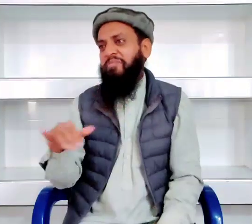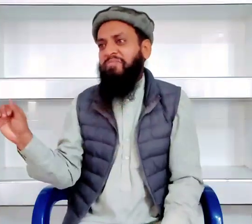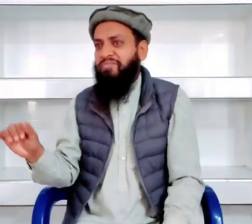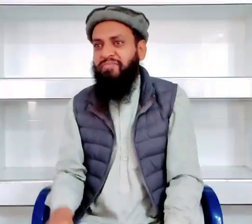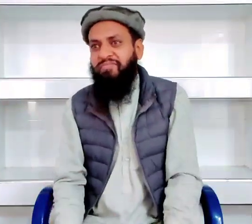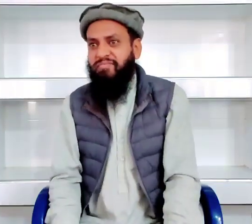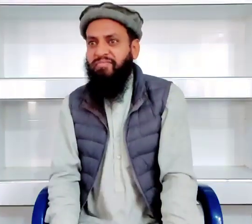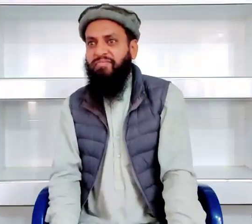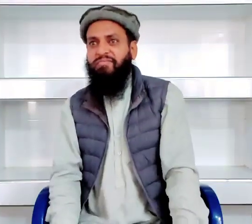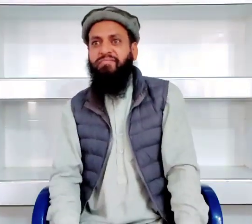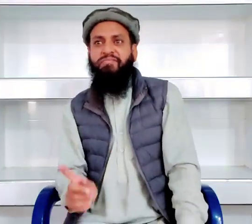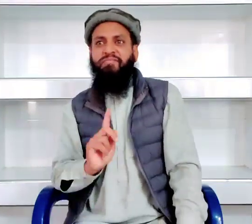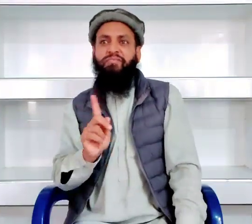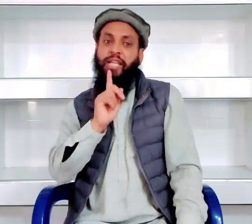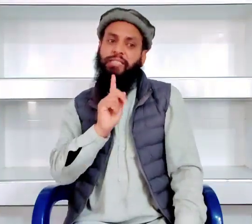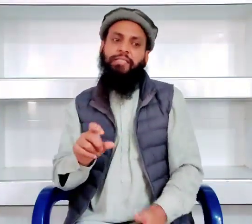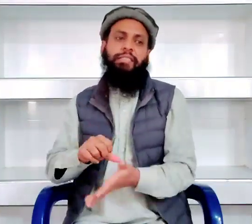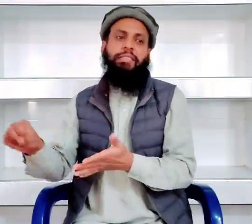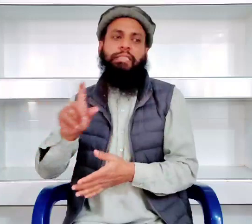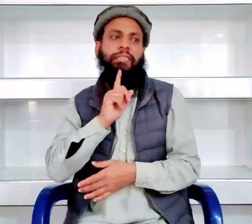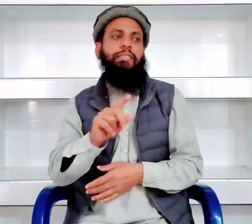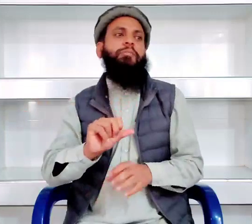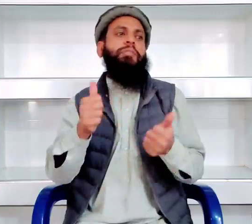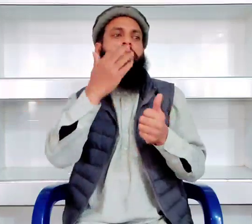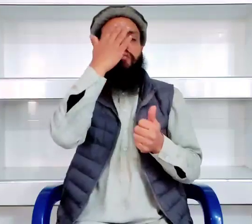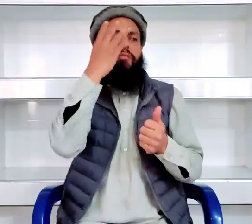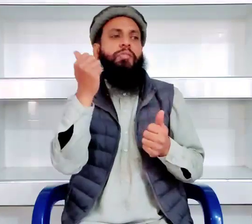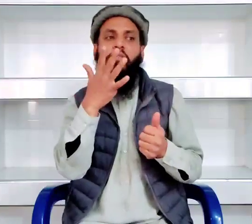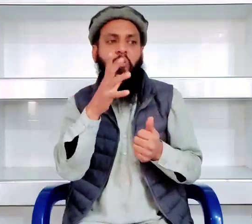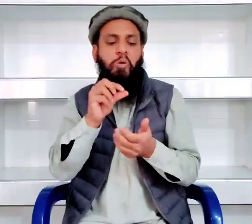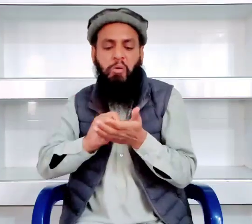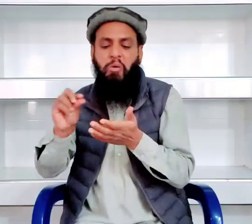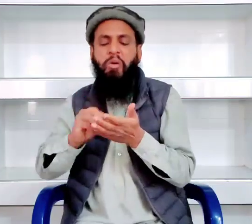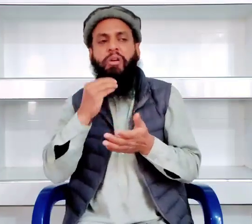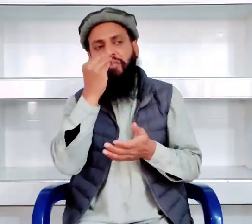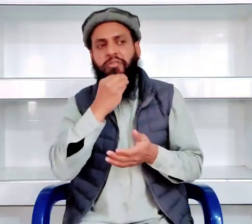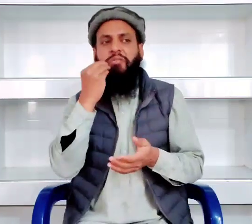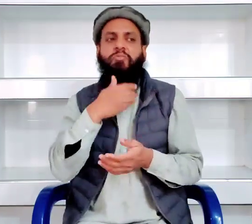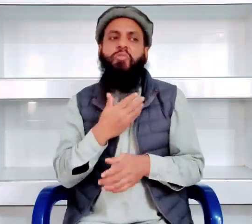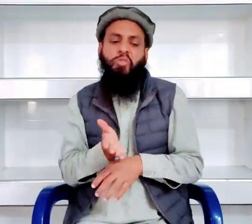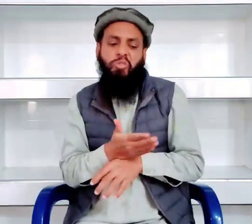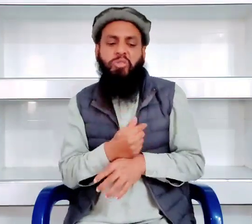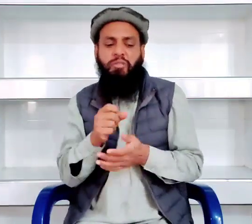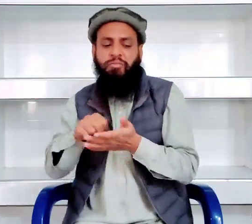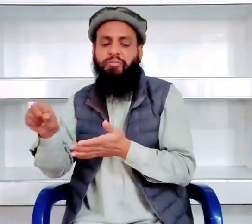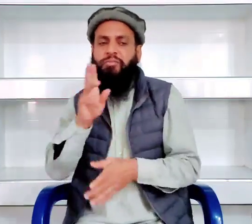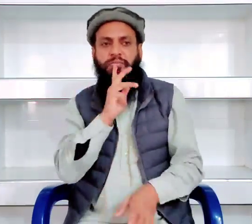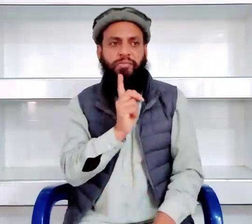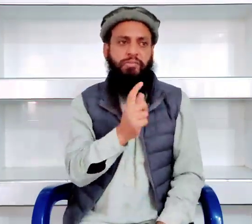ਫਿਰ ਤਾਜਰ ਜਿਹੜਾ ਆਉਂਦਾ ਹੁਣ ਤੇਰੇ ਕੋਲ ਪੈਸੇ ਨਹੀਂ ਬਣੇ ਮੈਂ ਹੁਣ ਇਸ ਚੀਜ਼ ਦੇ ਪੈਸੇ ਜਿਹੜੇ ਨਾ ਤੇਰੇ ਕੋਲੋਂ ਤੇਰਾ ਸੌਦਾ ਮੇਰਾ 50,000